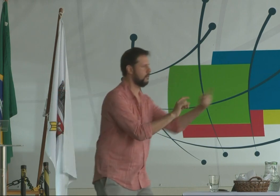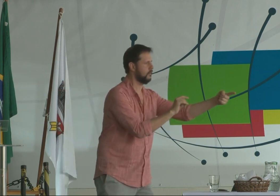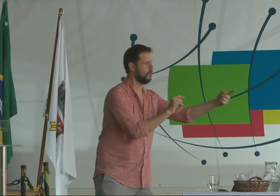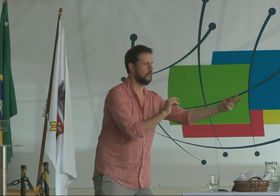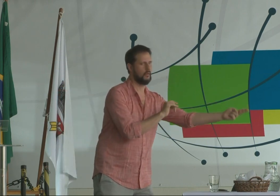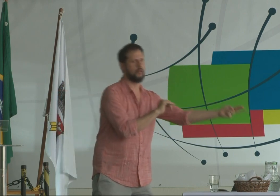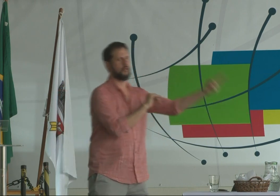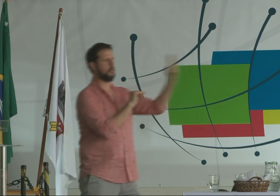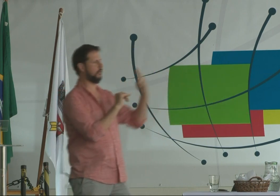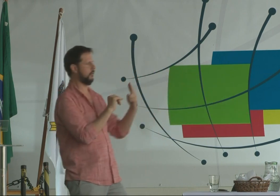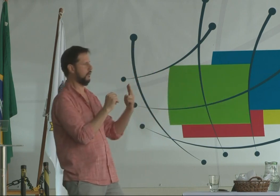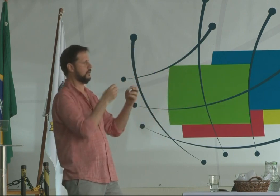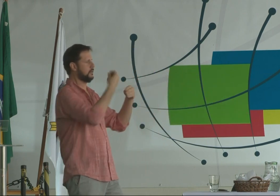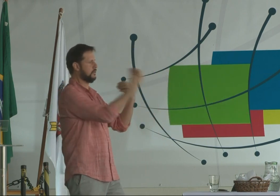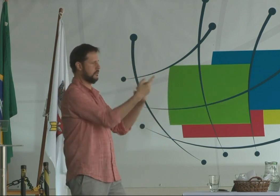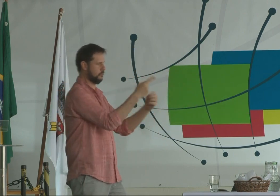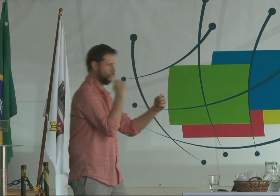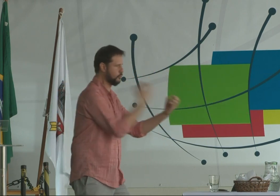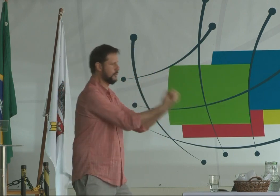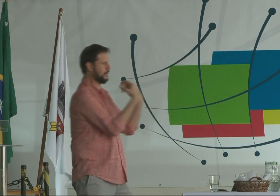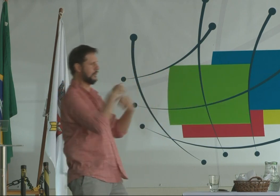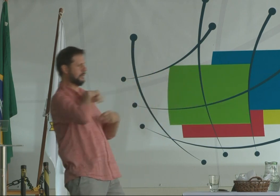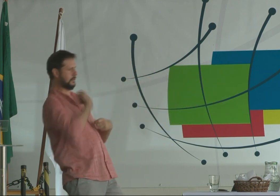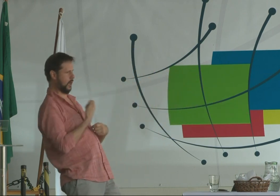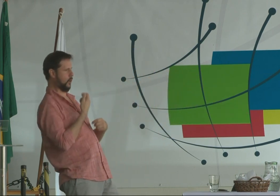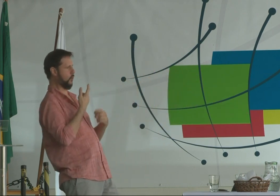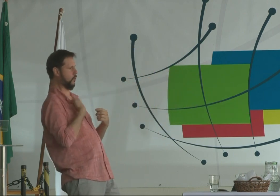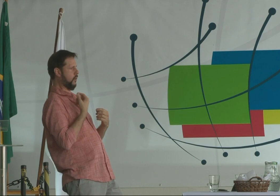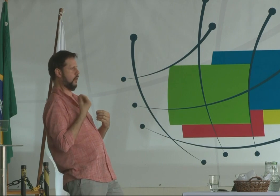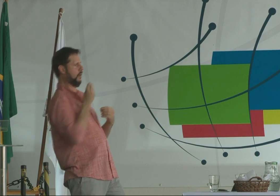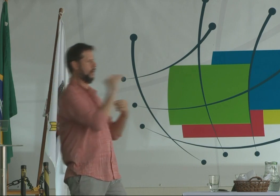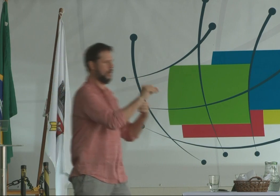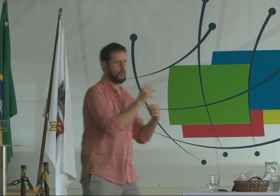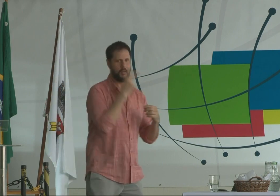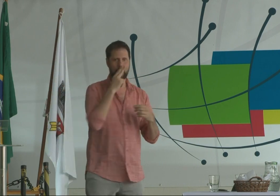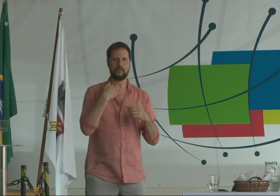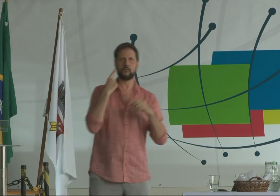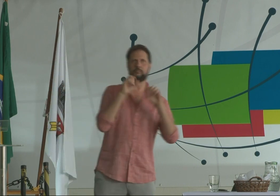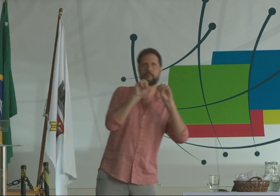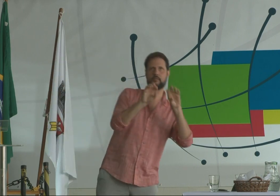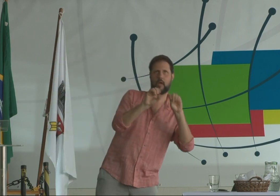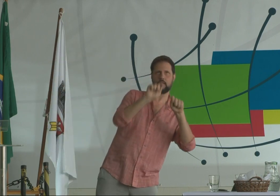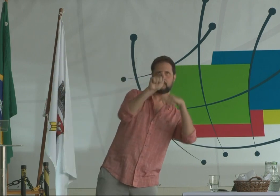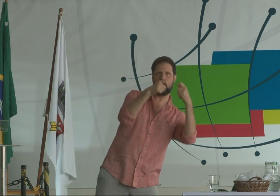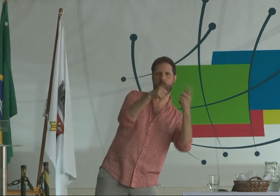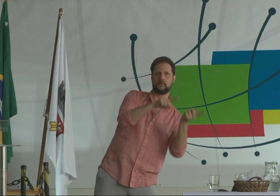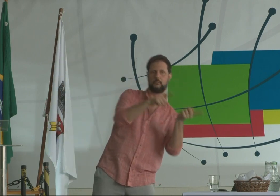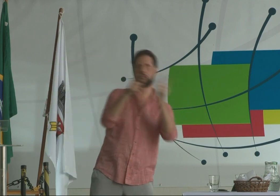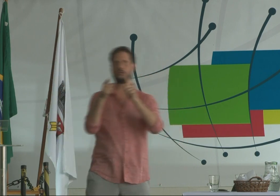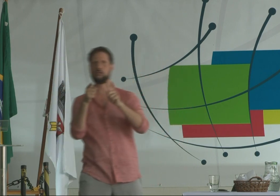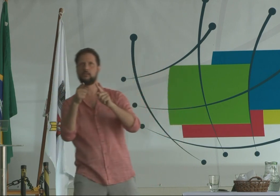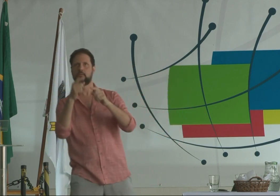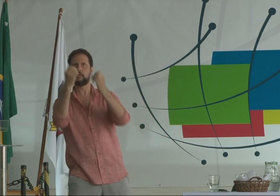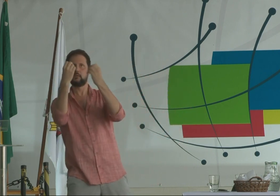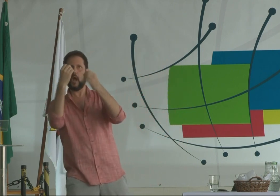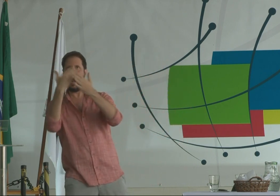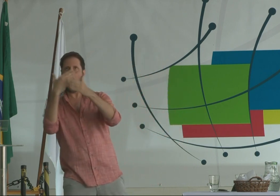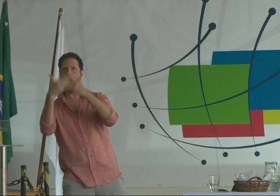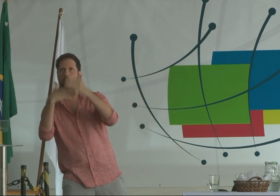a sua letração. Aí, entende. Aí, o estudo trabalha o sinal. Então, quer dizer, existe... Como que vai funcionar